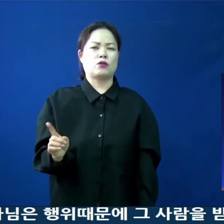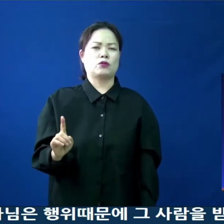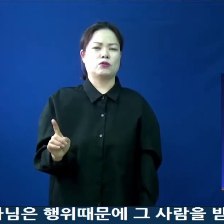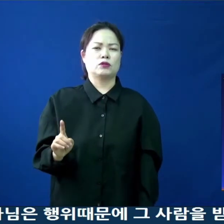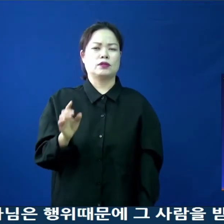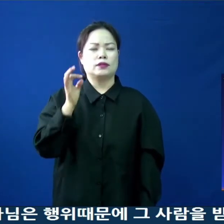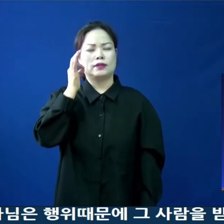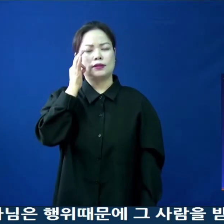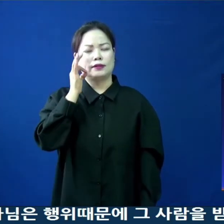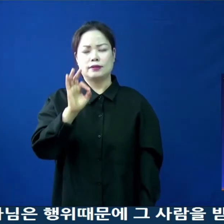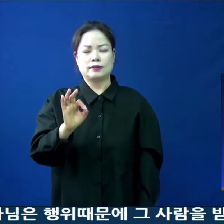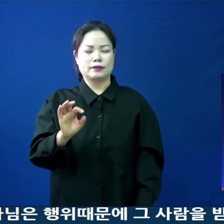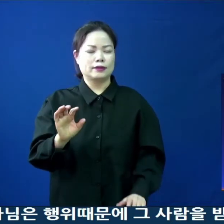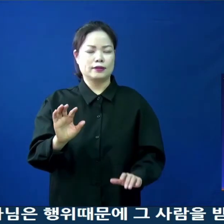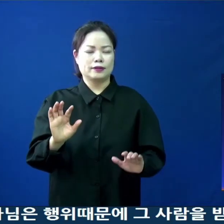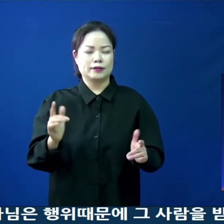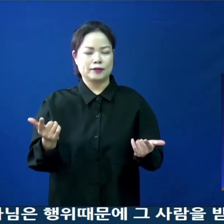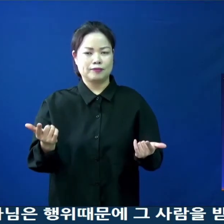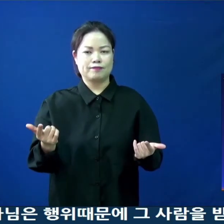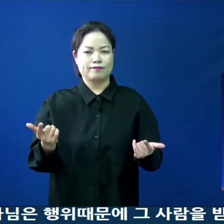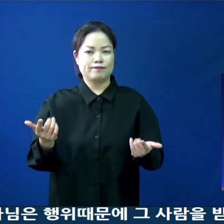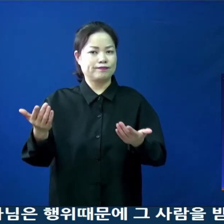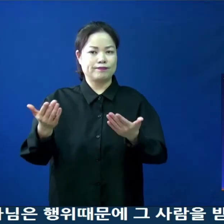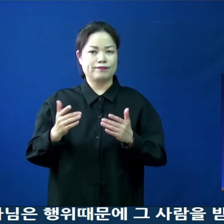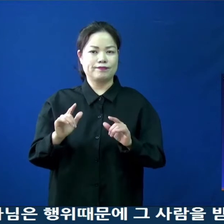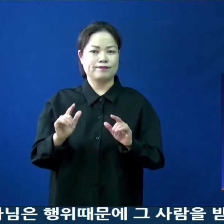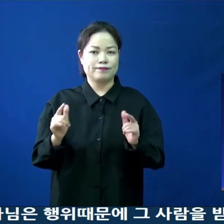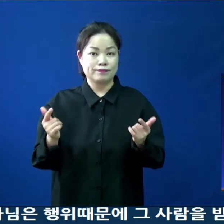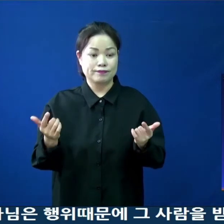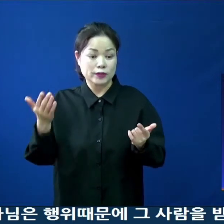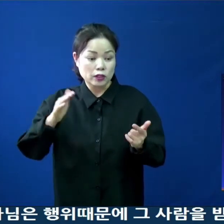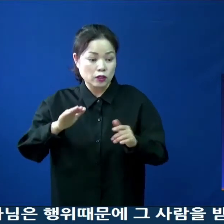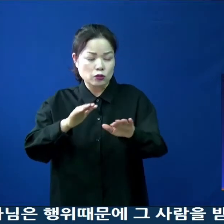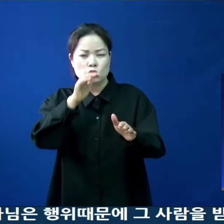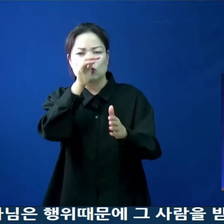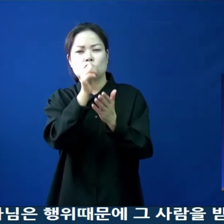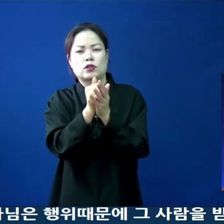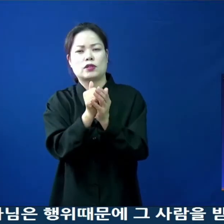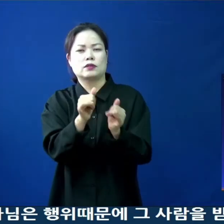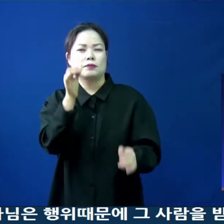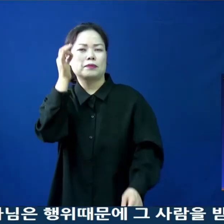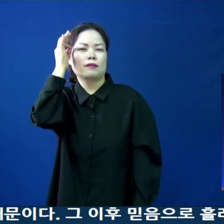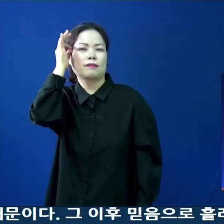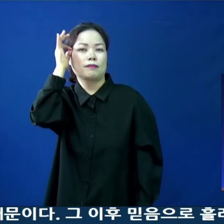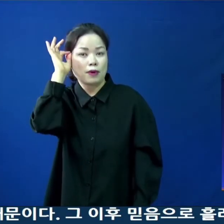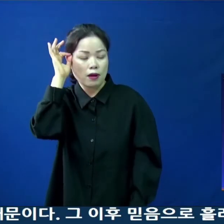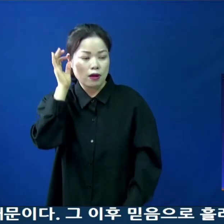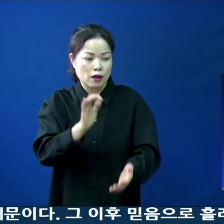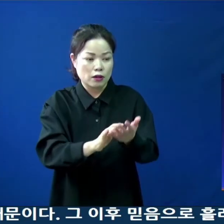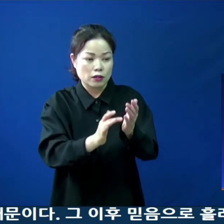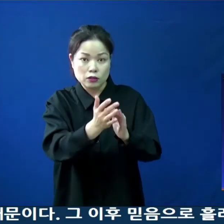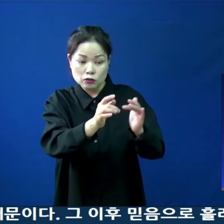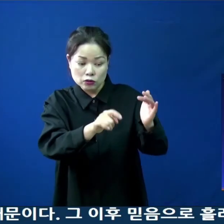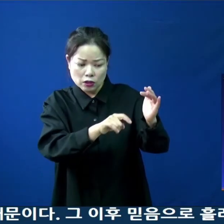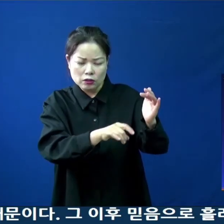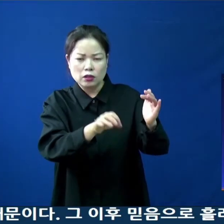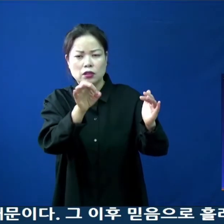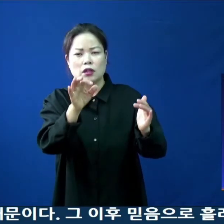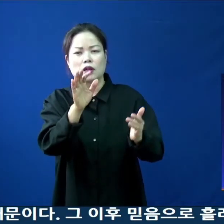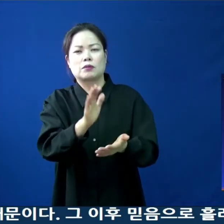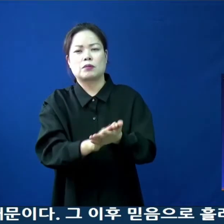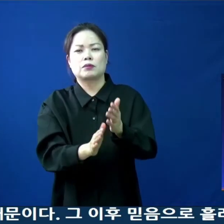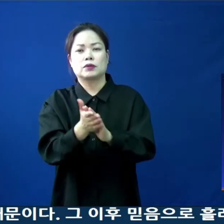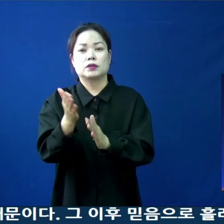인정되지 않아요. 받아들여지지 않습니다. 그러나 우리가 죄인됨을 깨닫고 예수 안에서 값없이